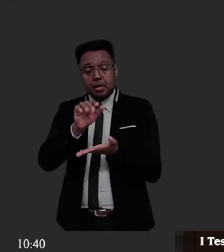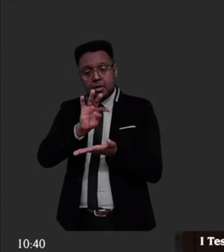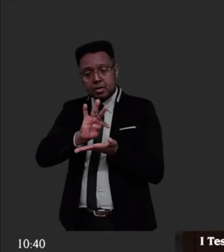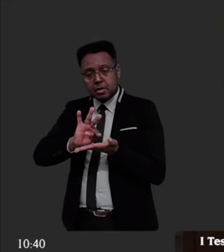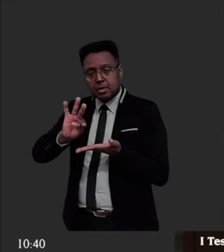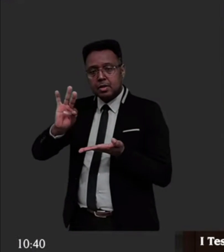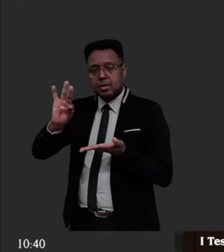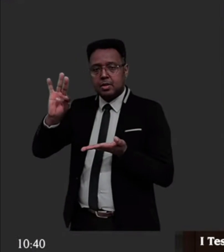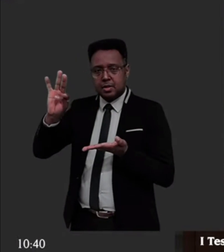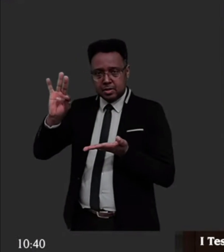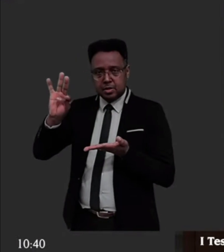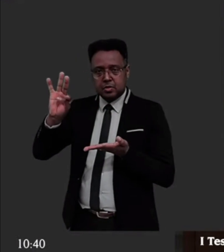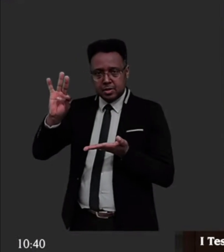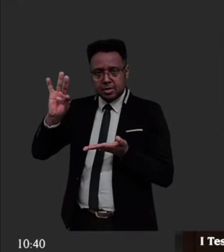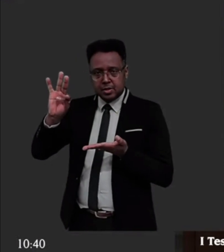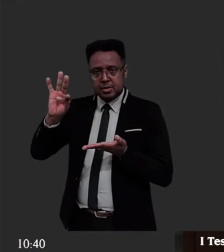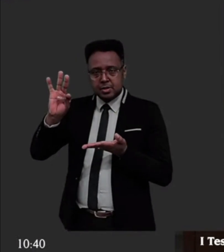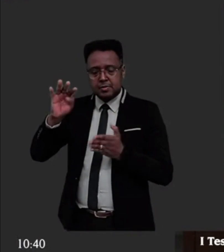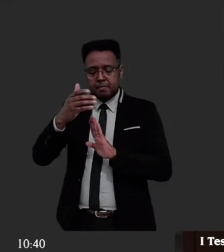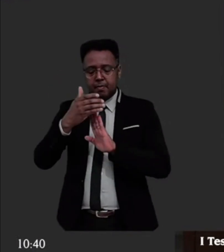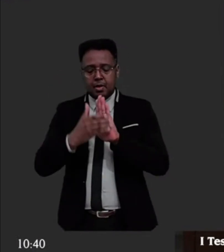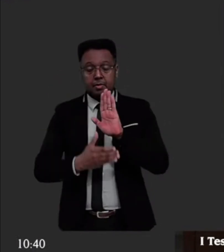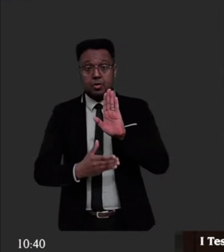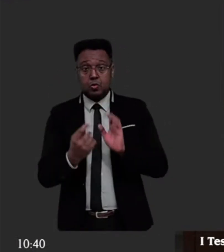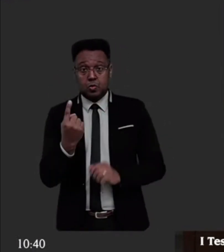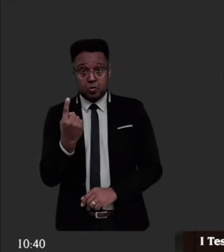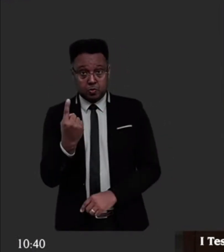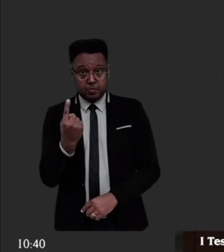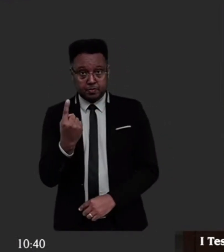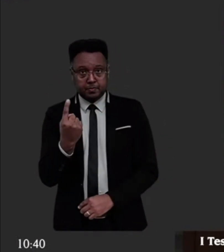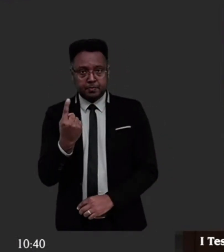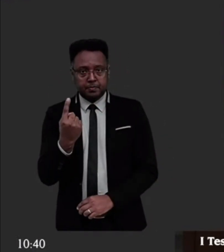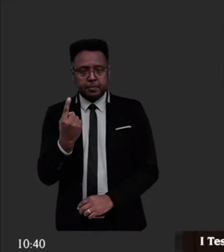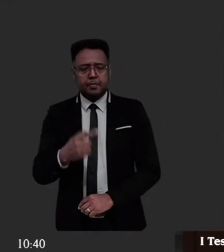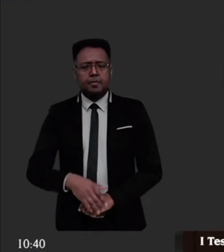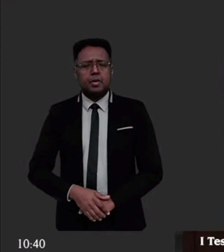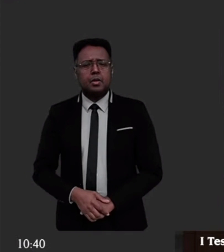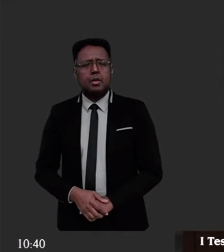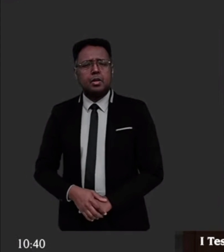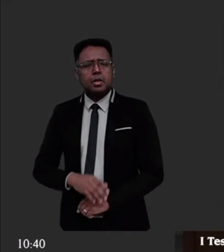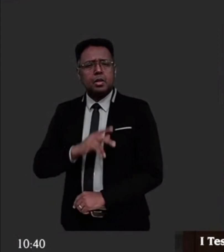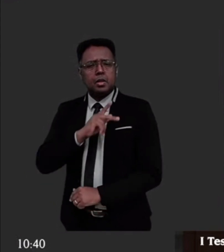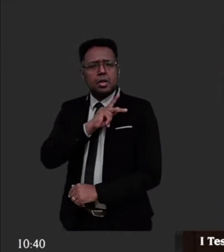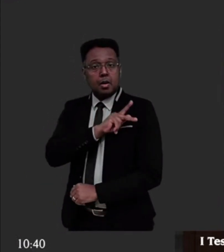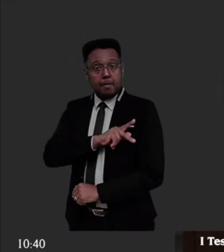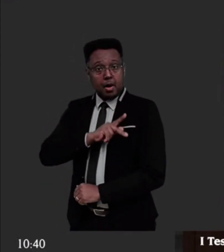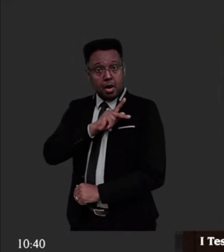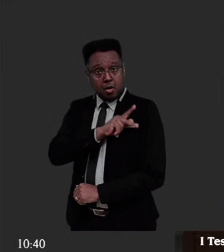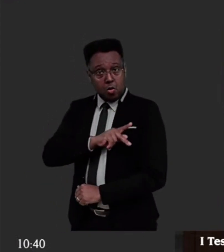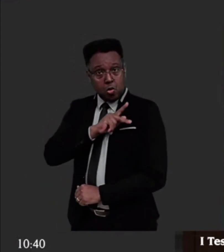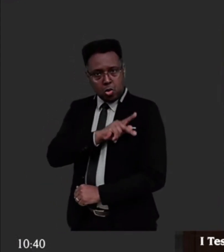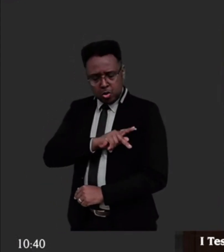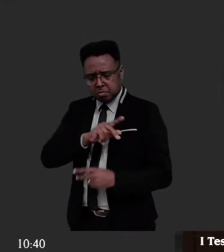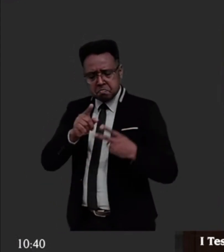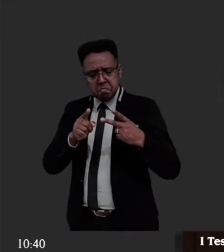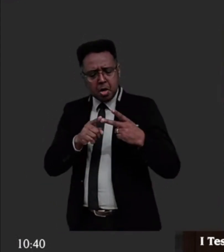do apóstolo Paulo aos Tessalonicenses. Paulo e Silvano e Timóteo, a